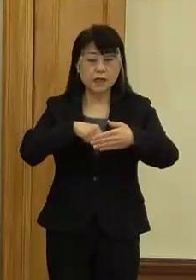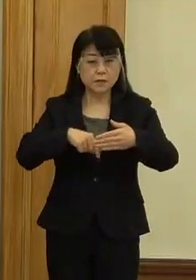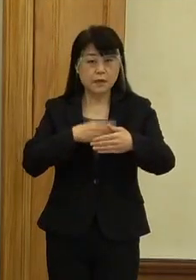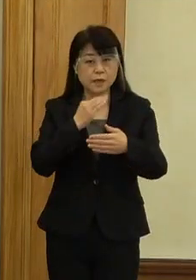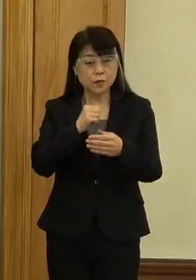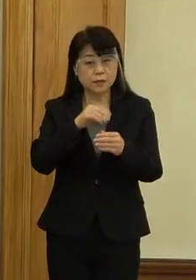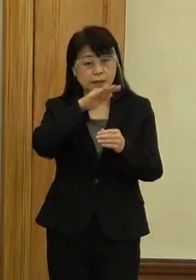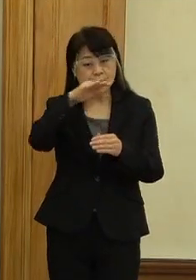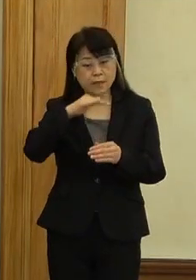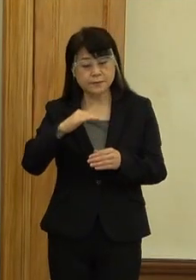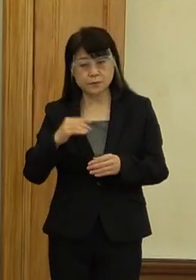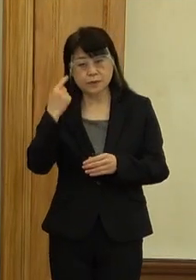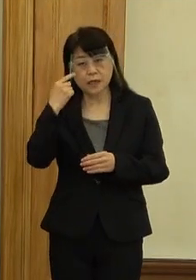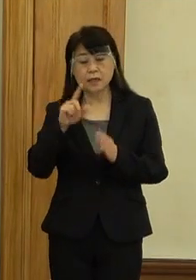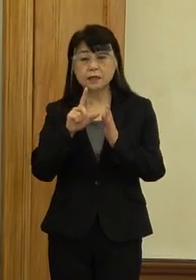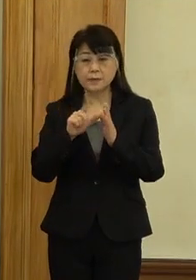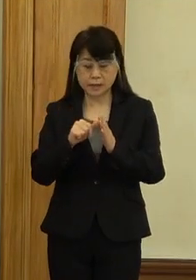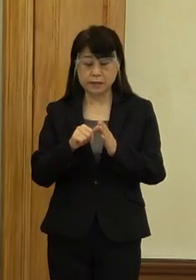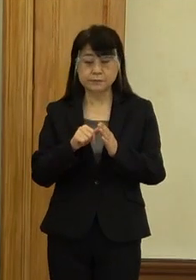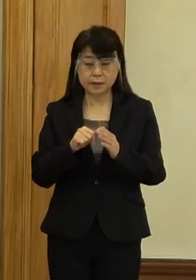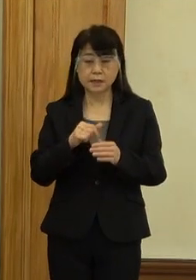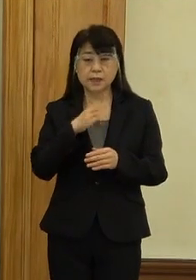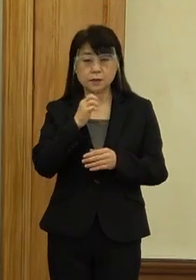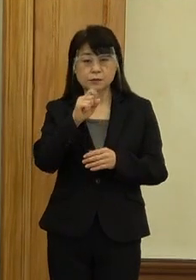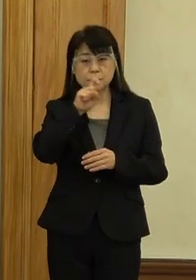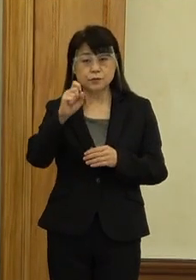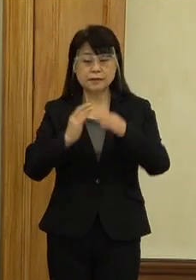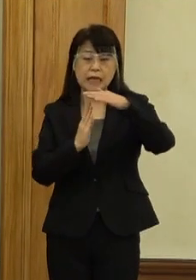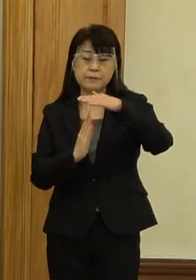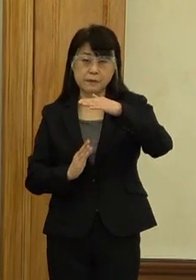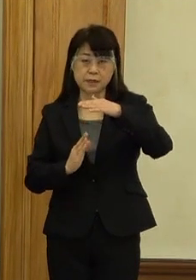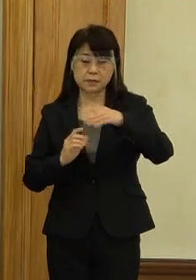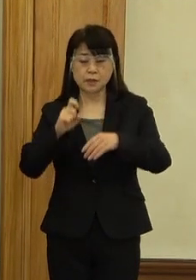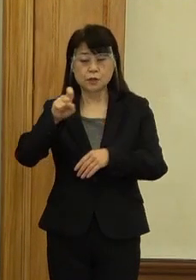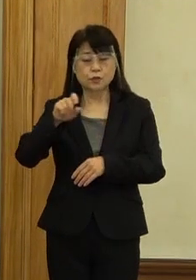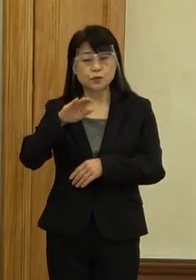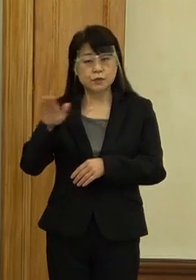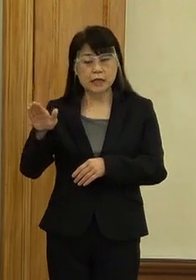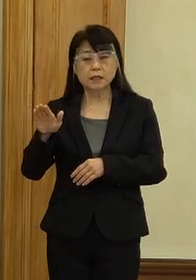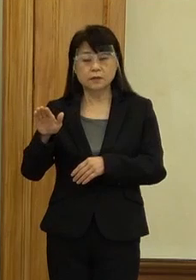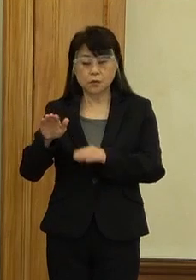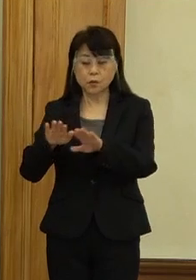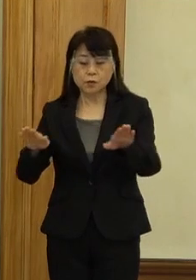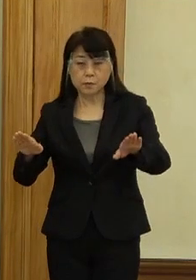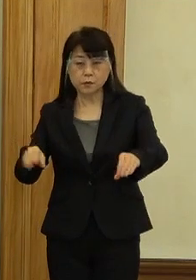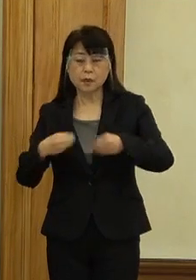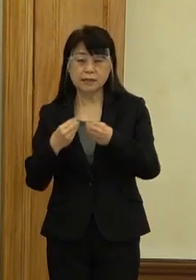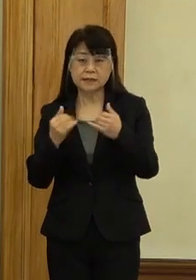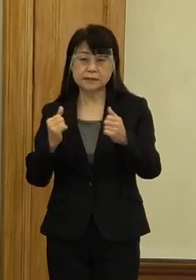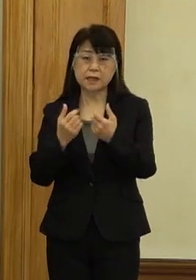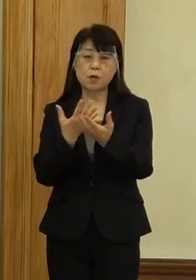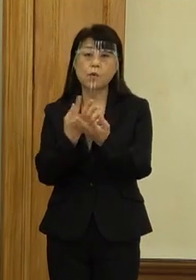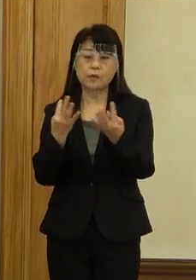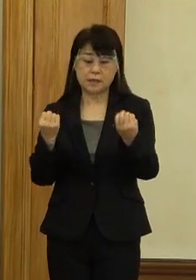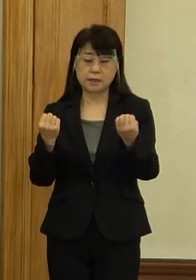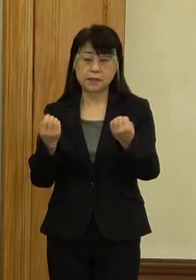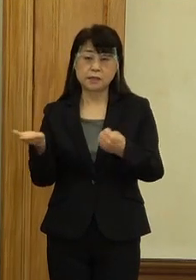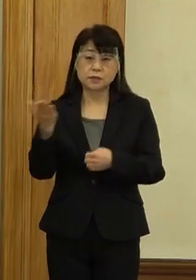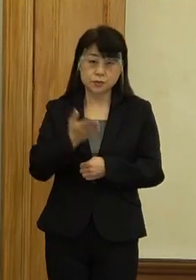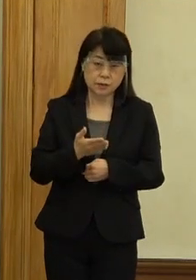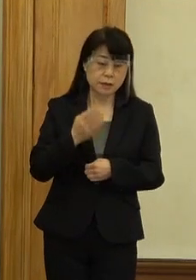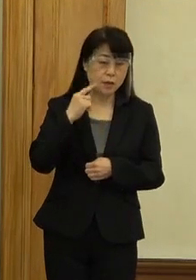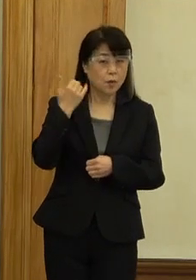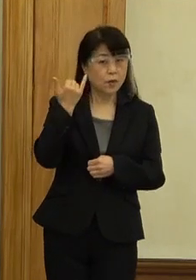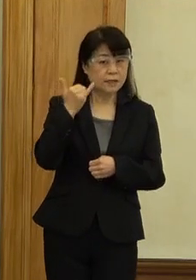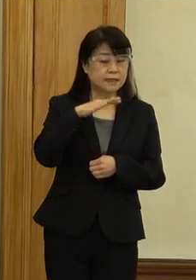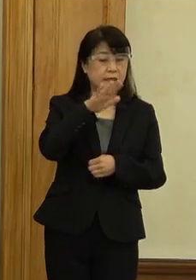代別で見ますと、これまで同様に10歳未満あるいは 10代のお子様の感染が多く、次いで親世